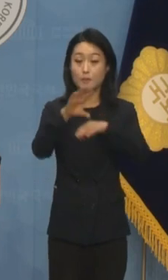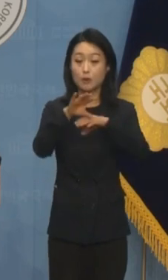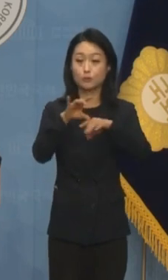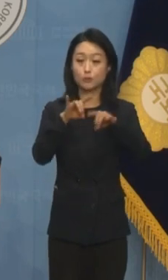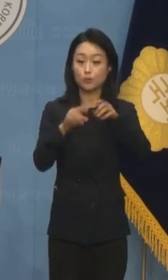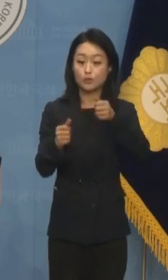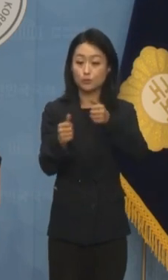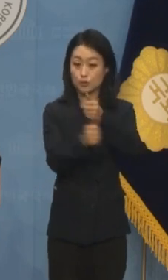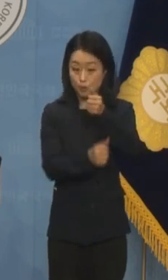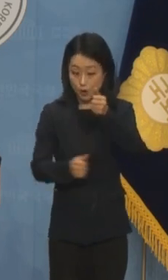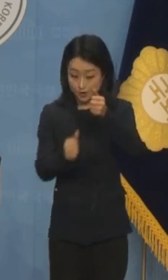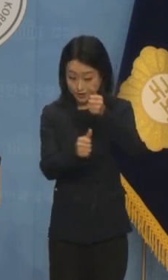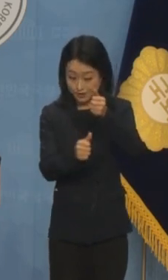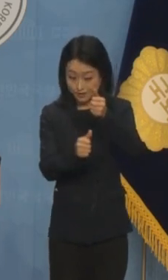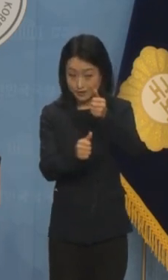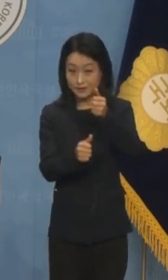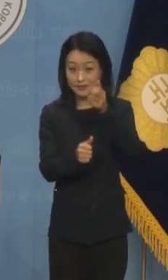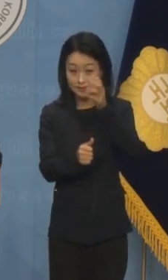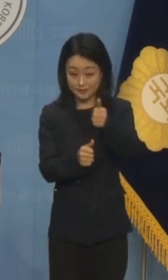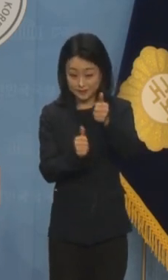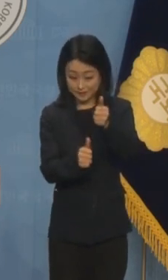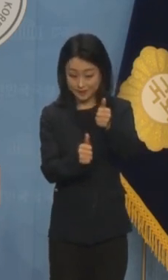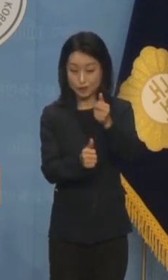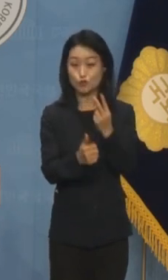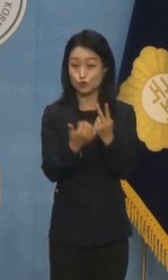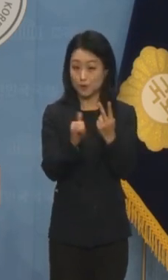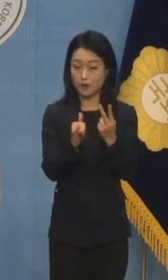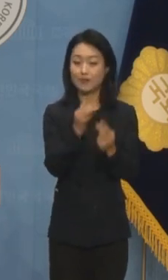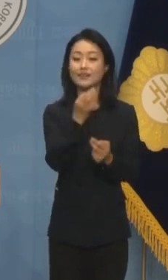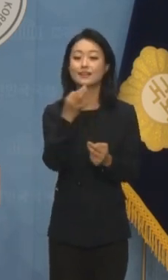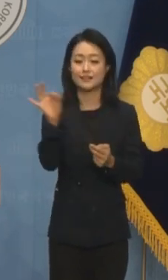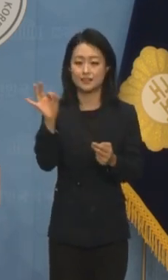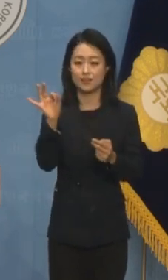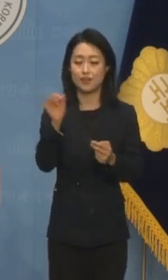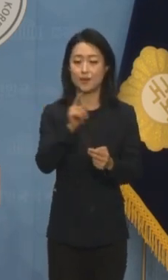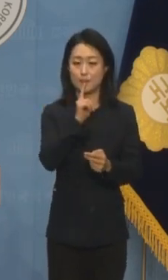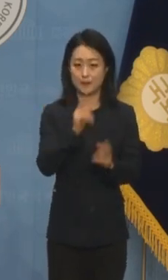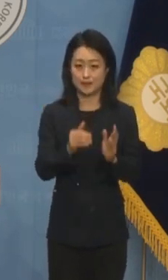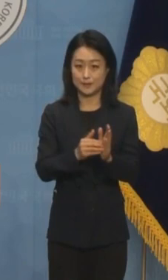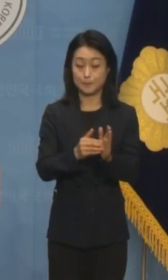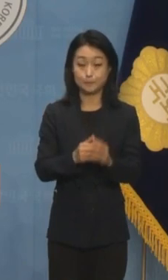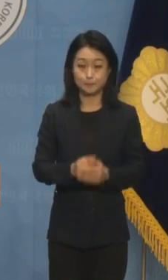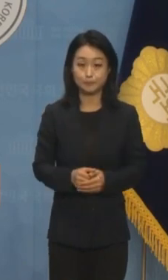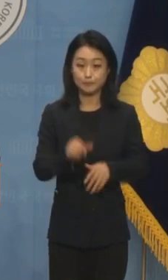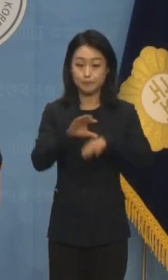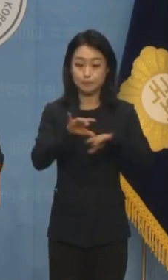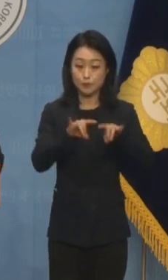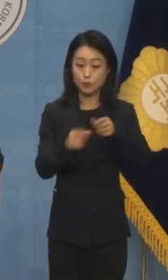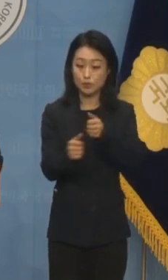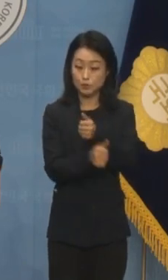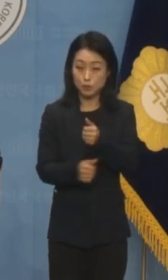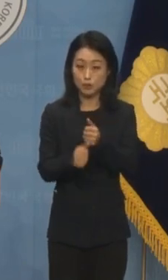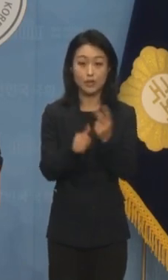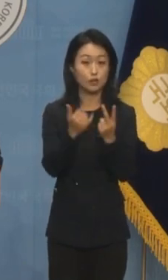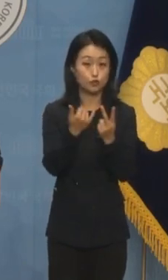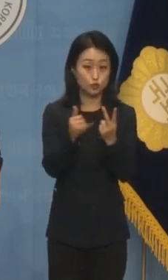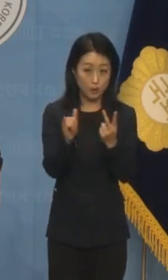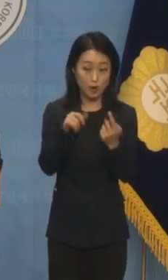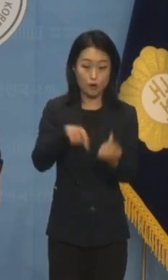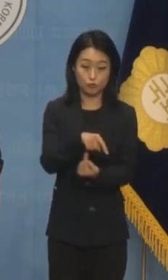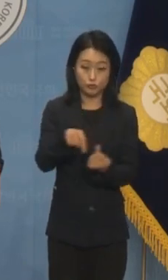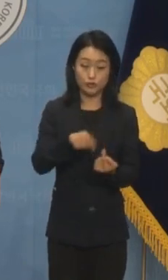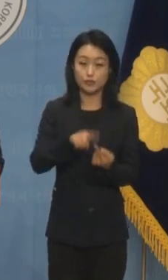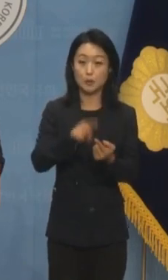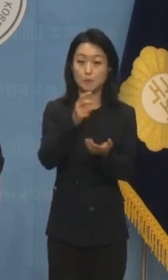인정하는 발언을 했습니다 방통 2인 체제에는 아무런 법적 실제적 문제가